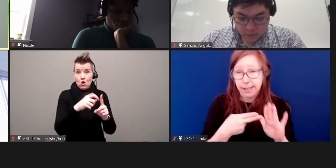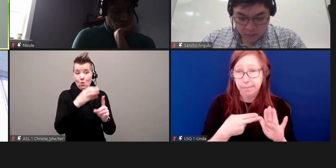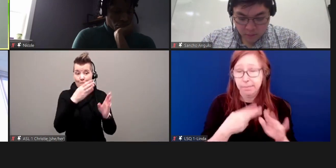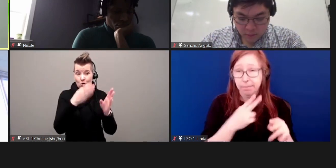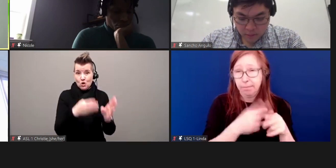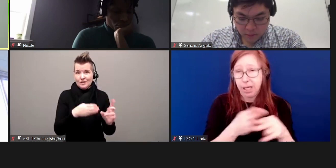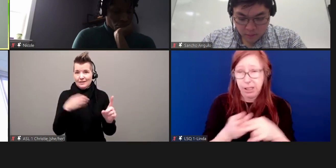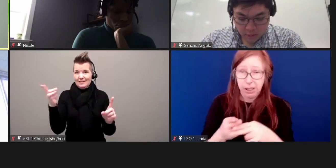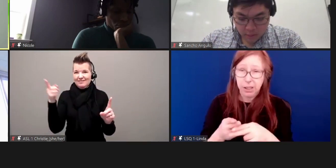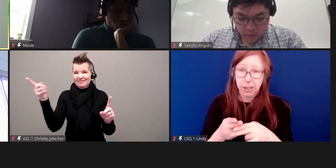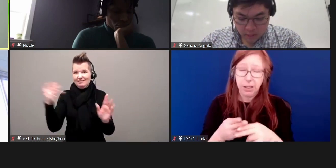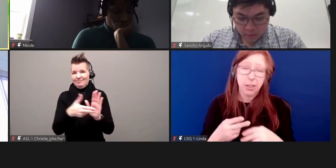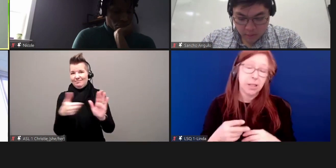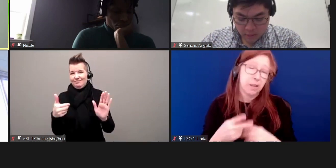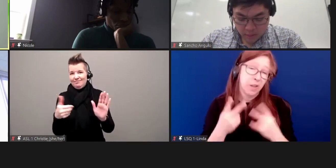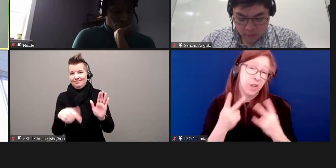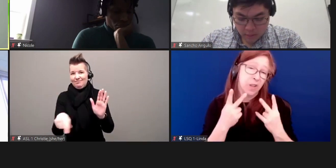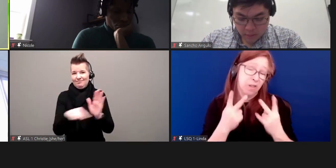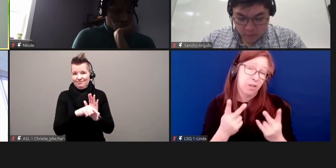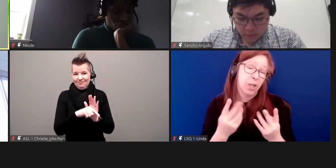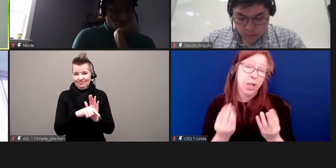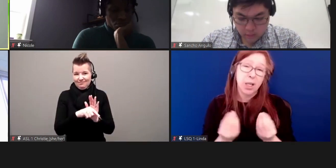Je vois que beaucoup de problèmes,